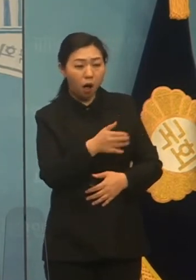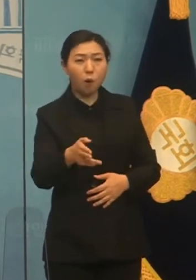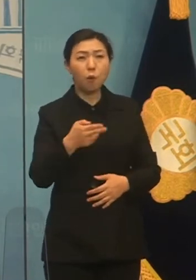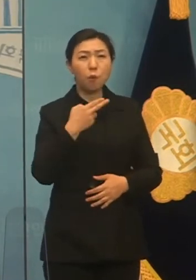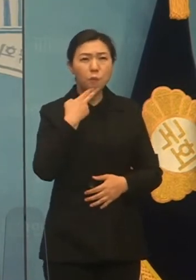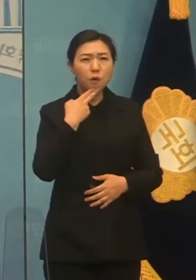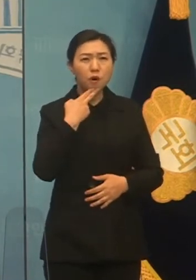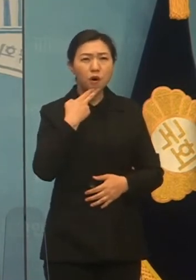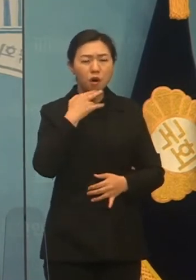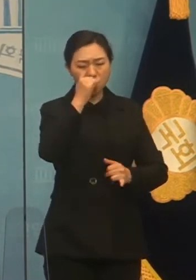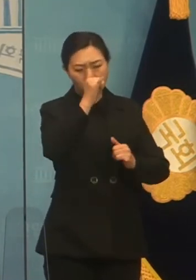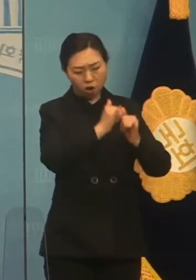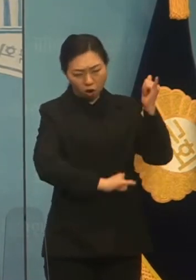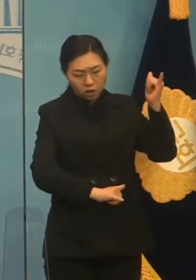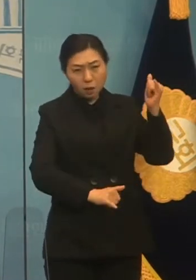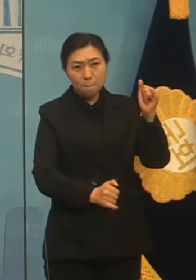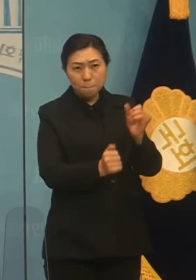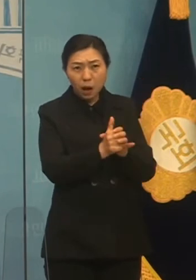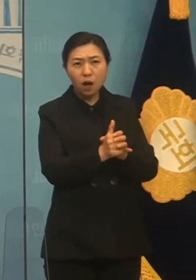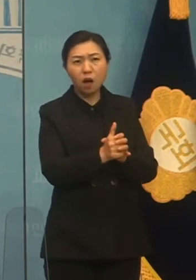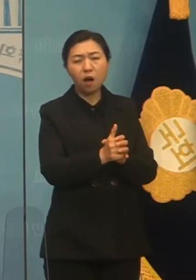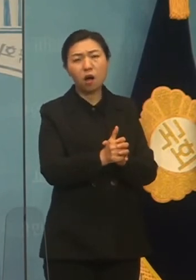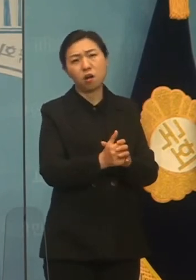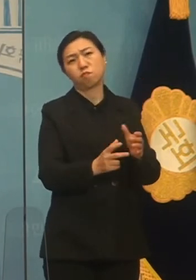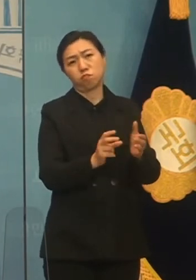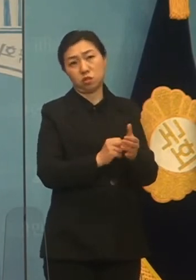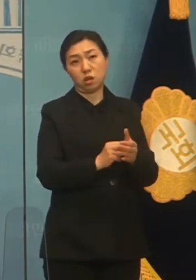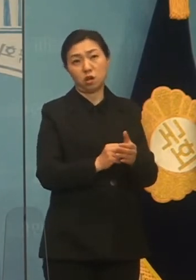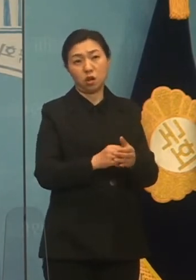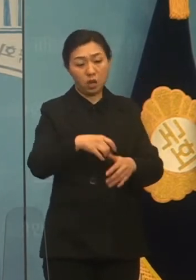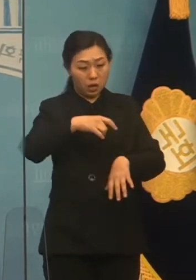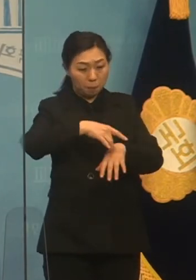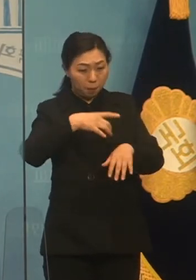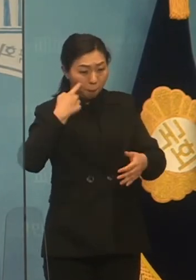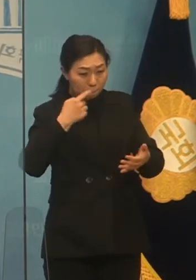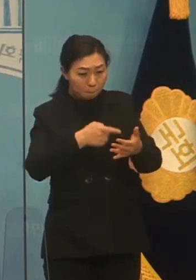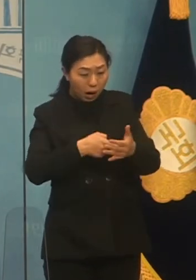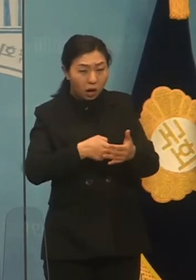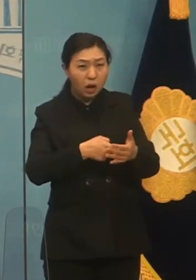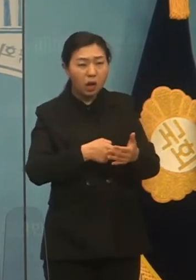사건입니다. 2002년 아이들의 유골을 발견한 지프는 물론